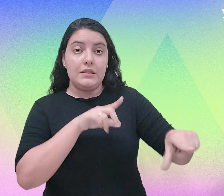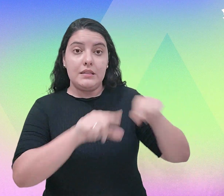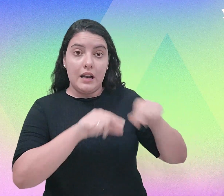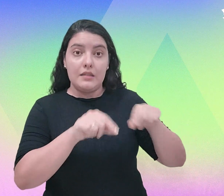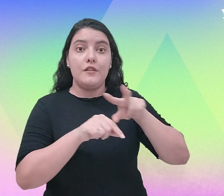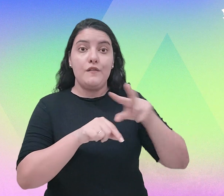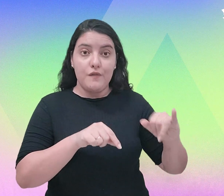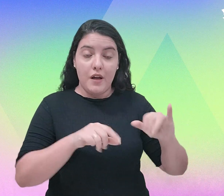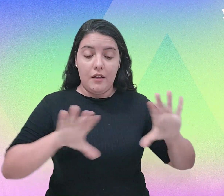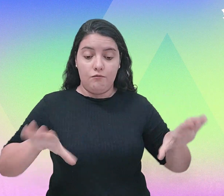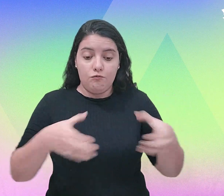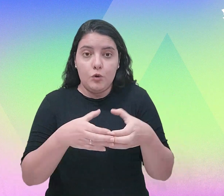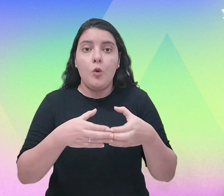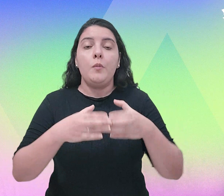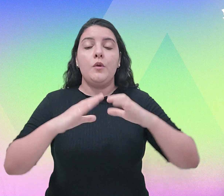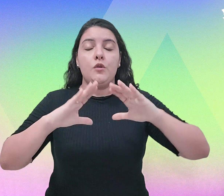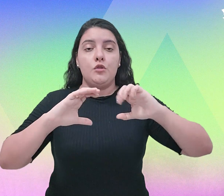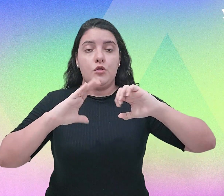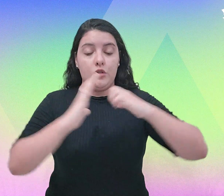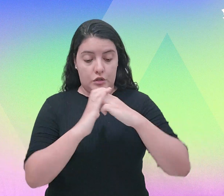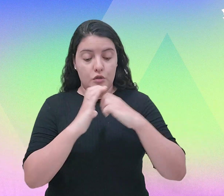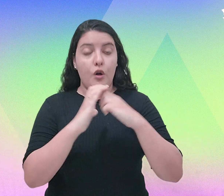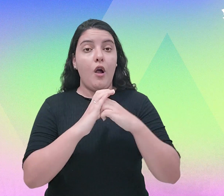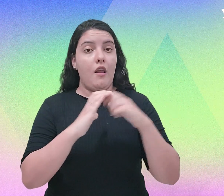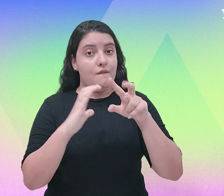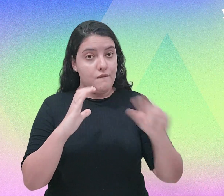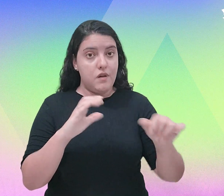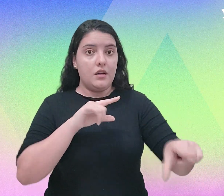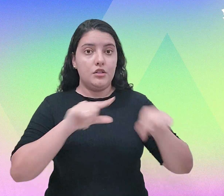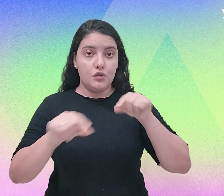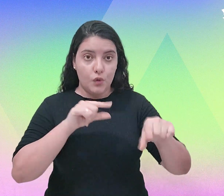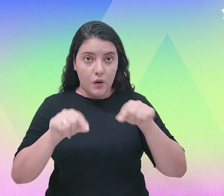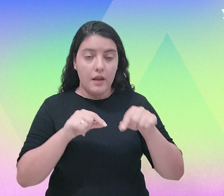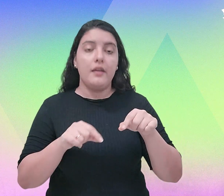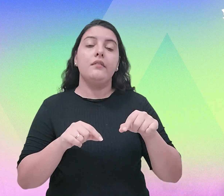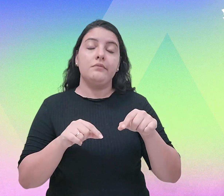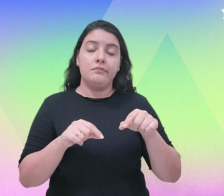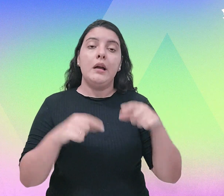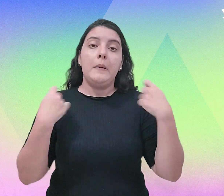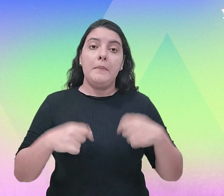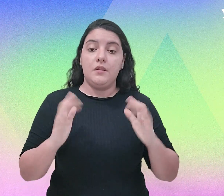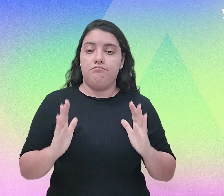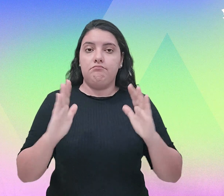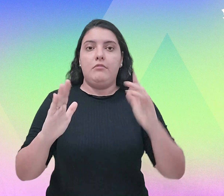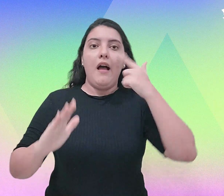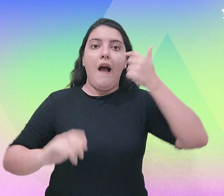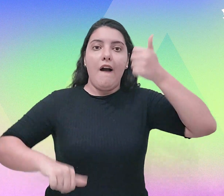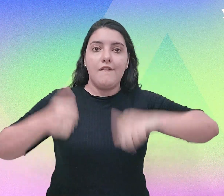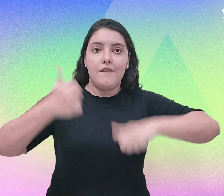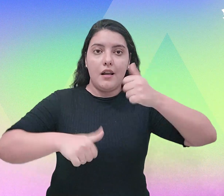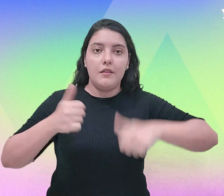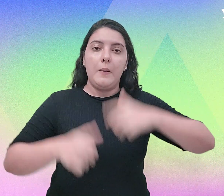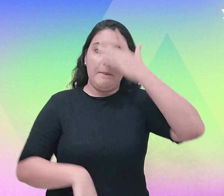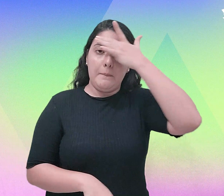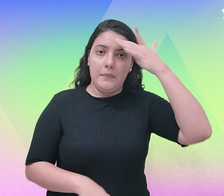composta por equipe da escola de cultura e artes do Centro Cultural Bom Jardim e ocorrerá em etapa única composta por análise